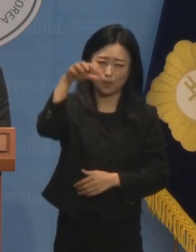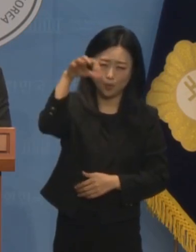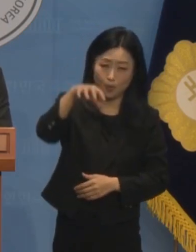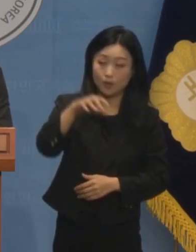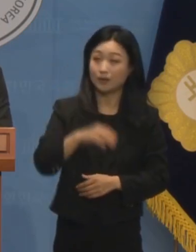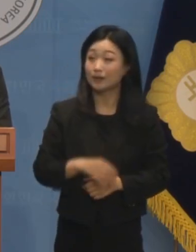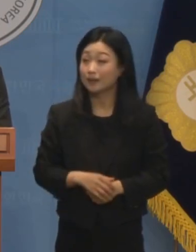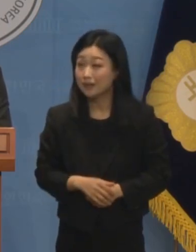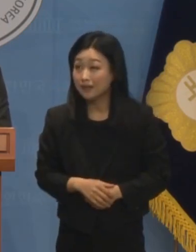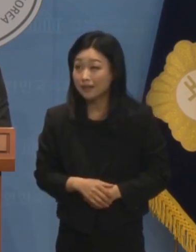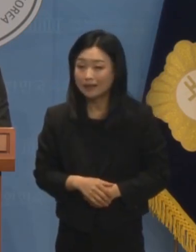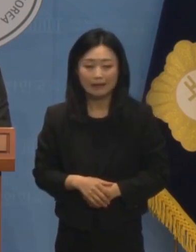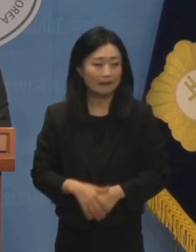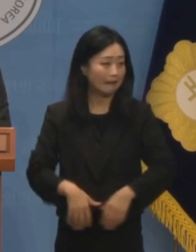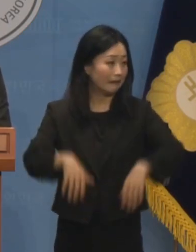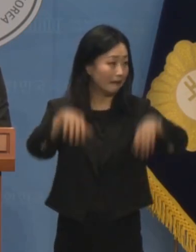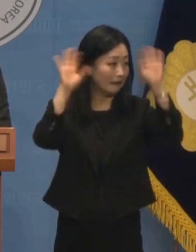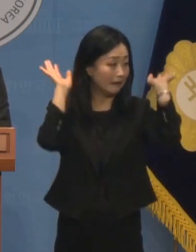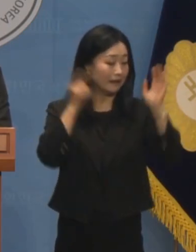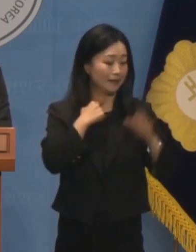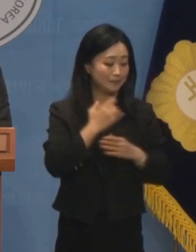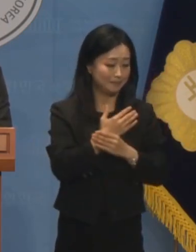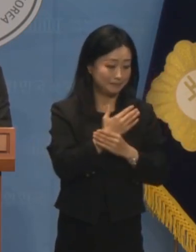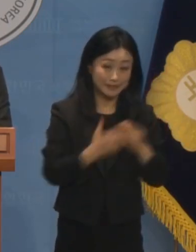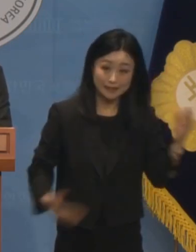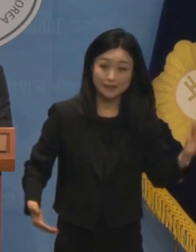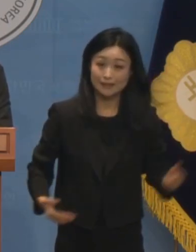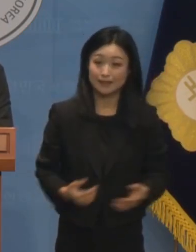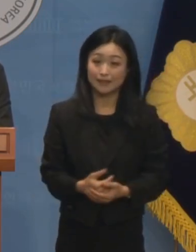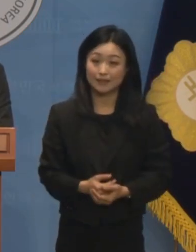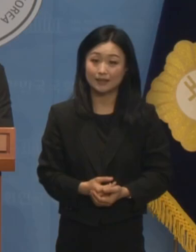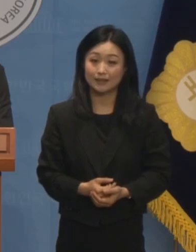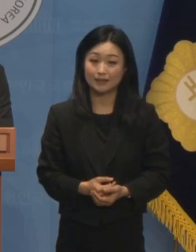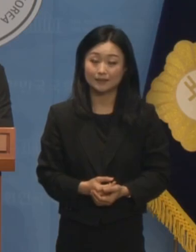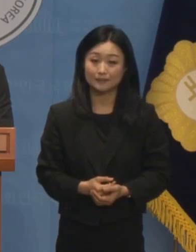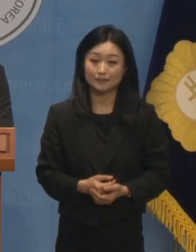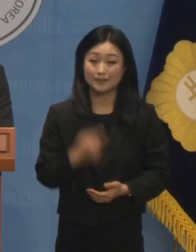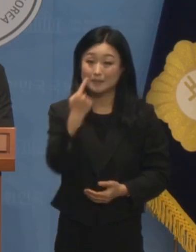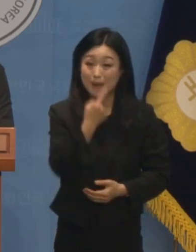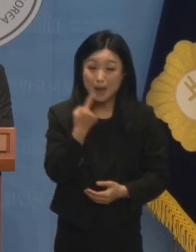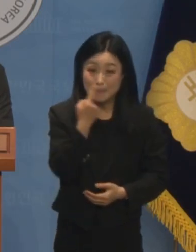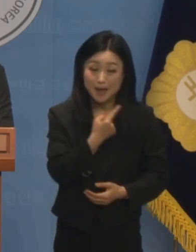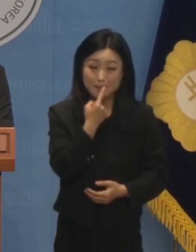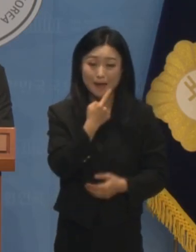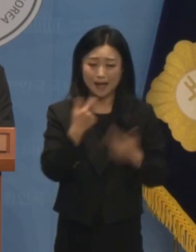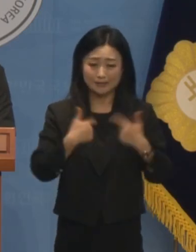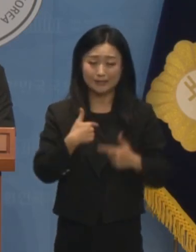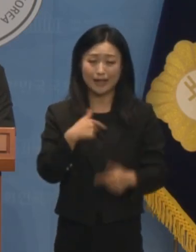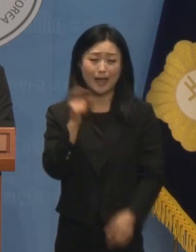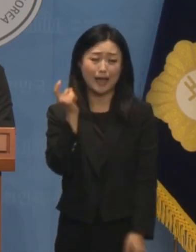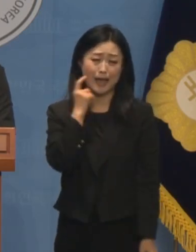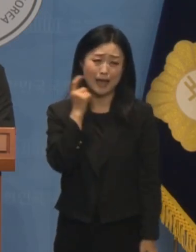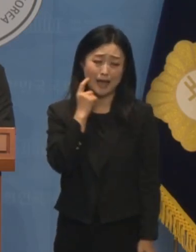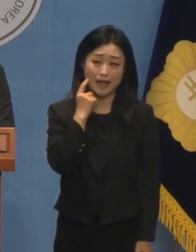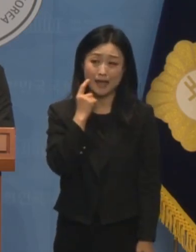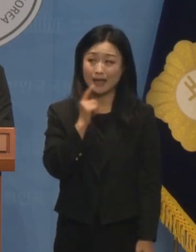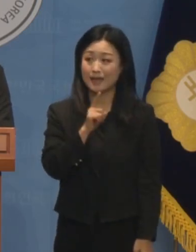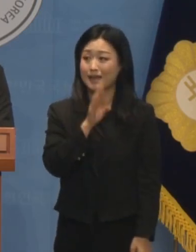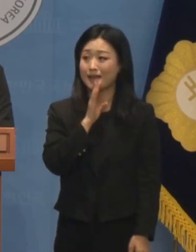뻔뻔함에 두 손 두 발 다 들었습니다. 입만 열면 거짓말하는 대통령